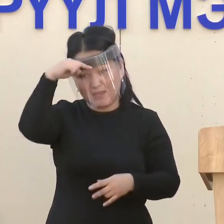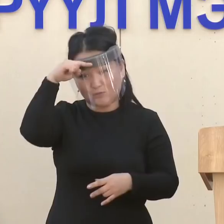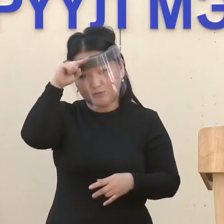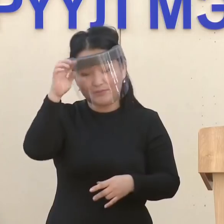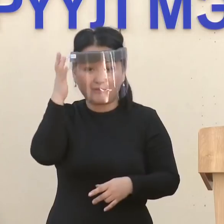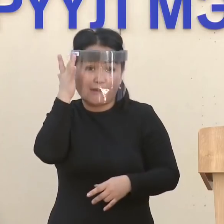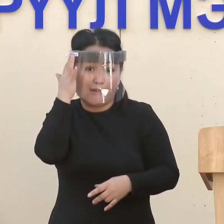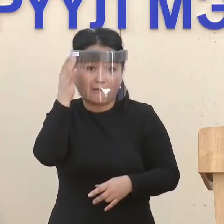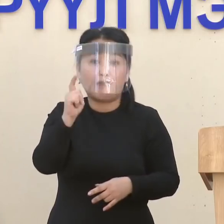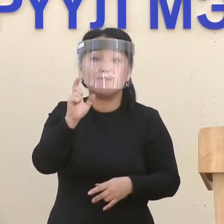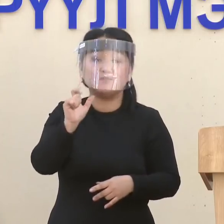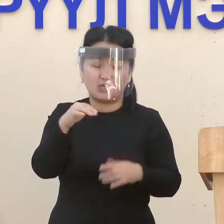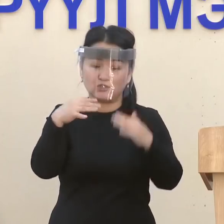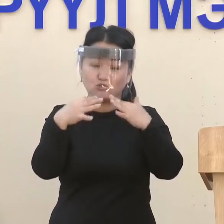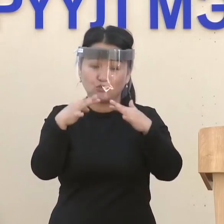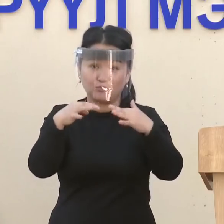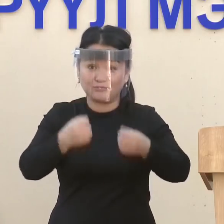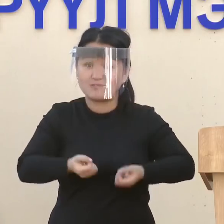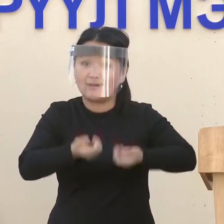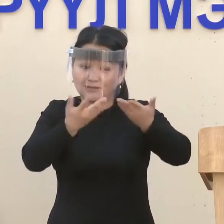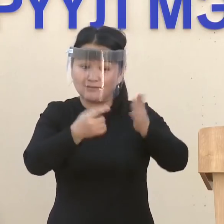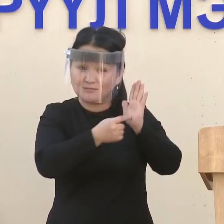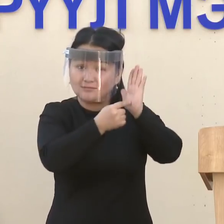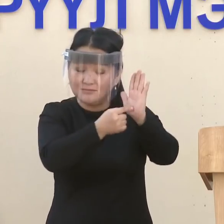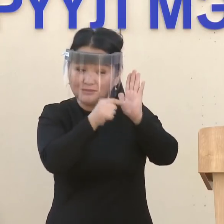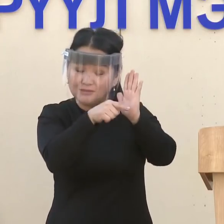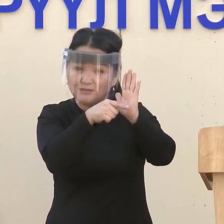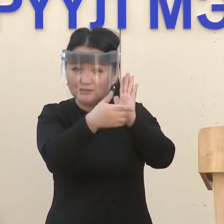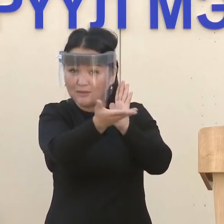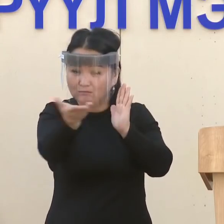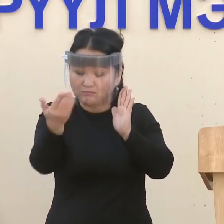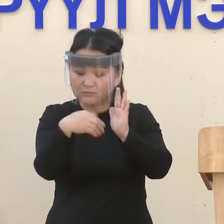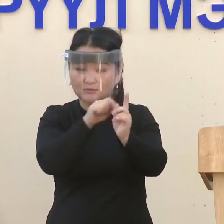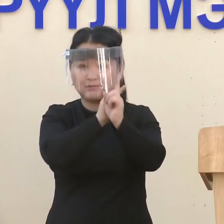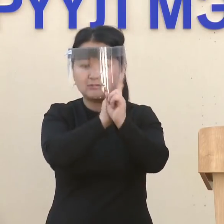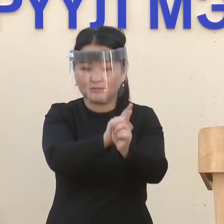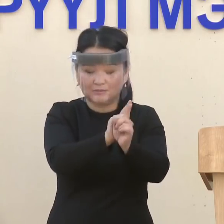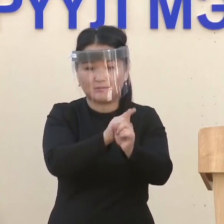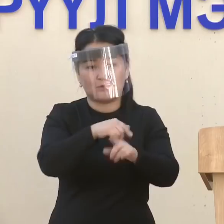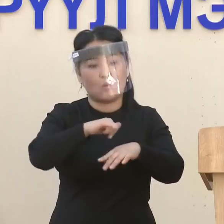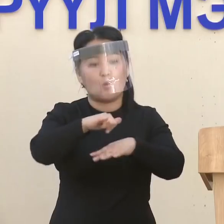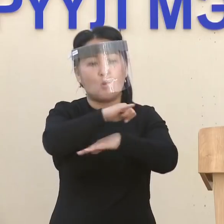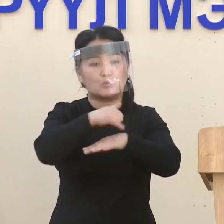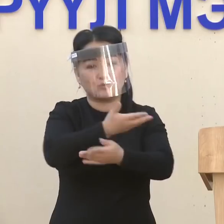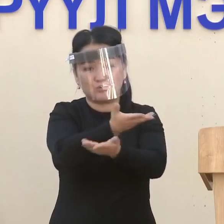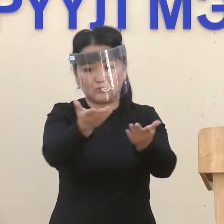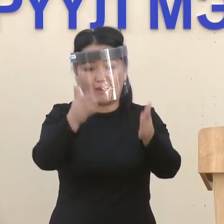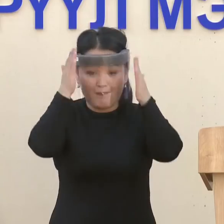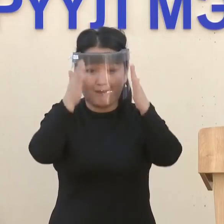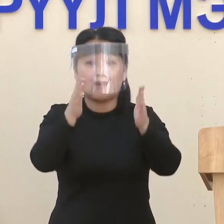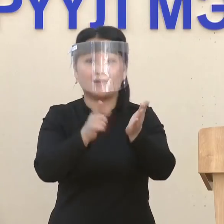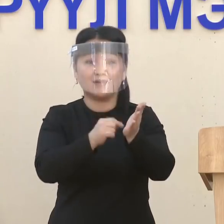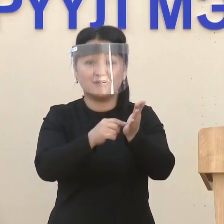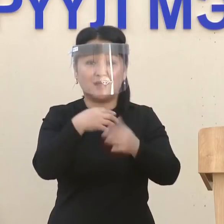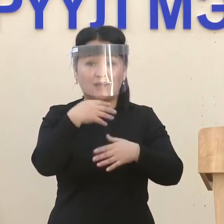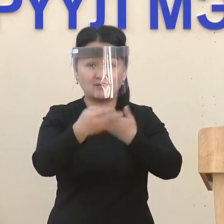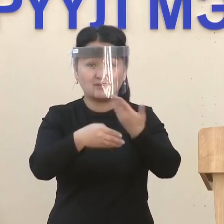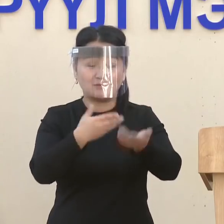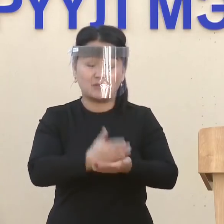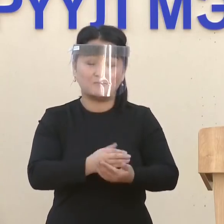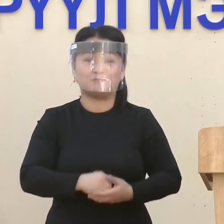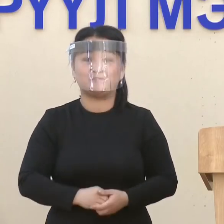бол гаргасан. За энэ зөвлөмжөө бол чанд баримтлахыг бол бас одоо ёстойг бол онцгойлон анхааруулсан байна. За